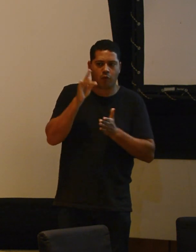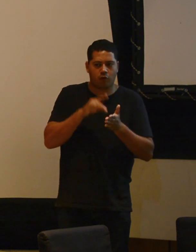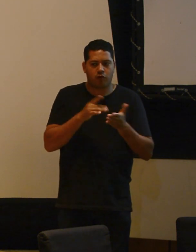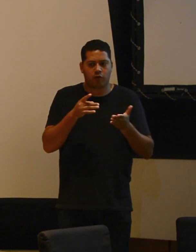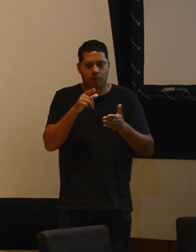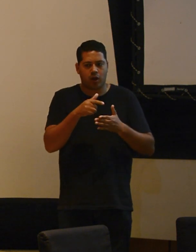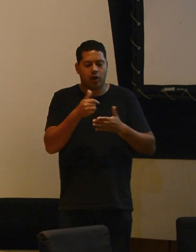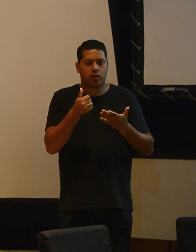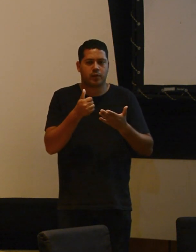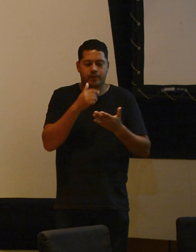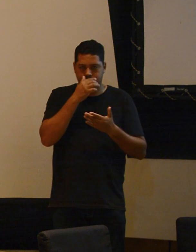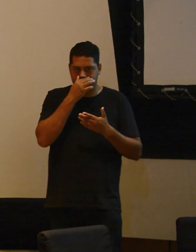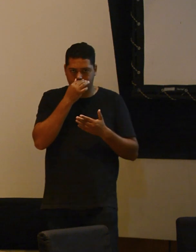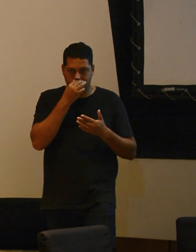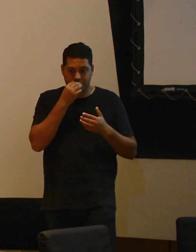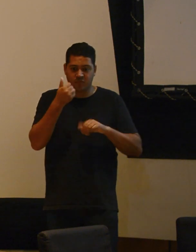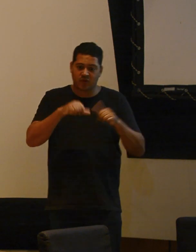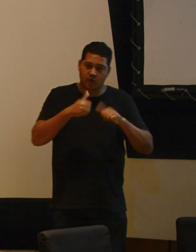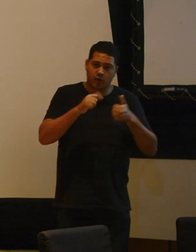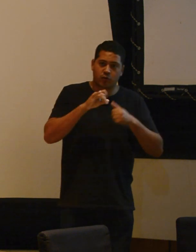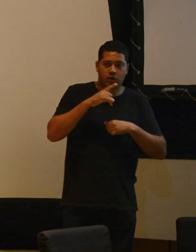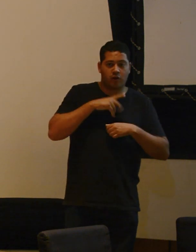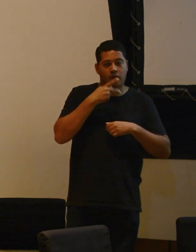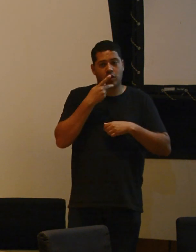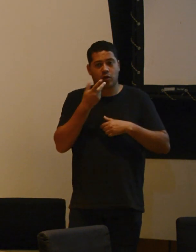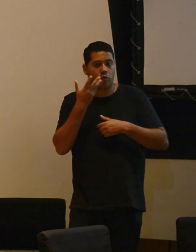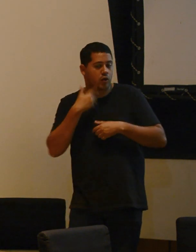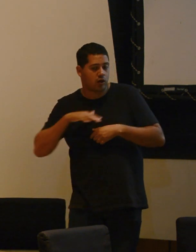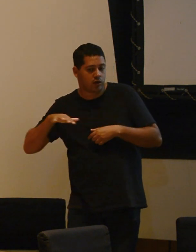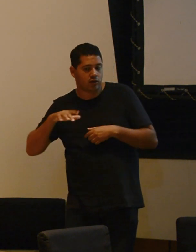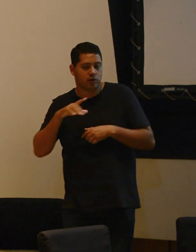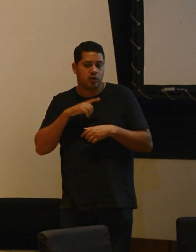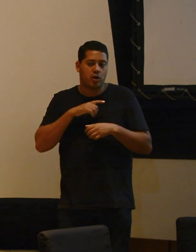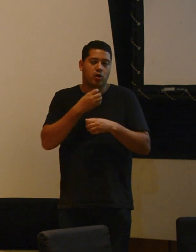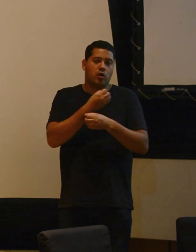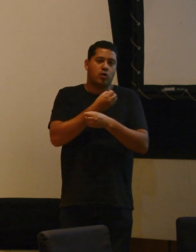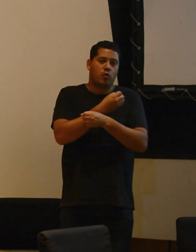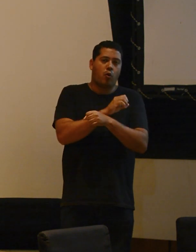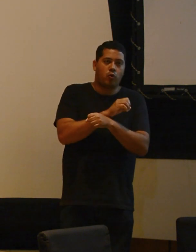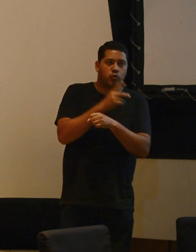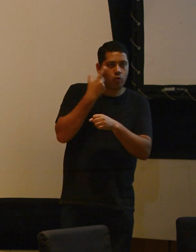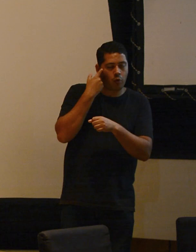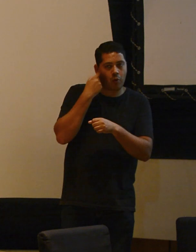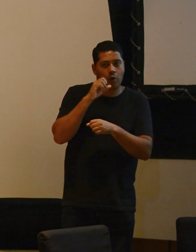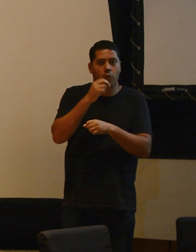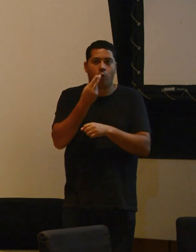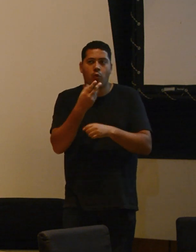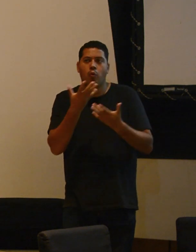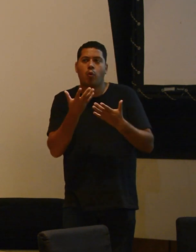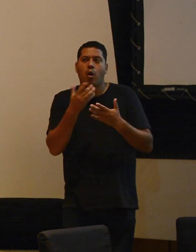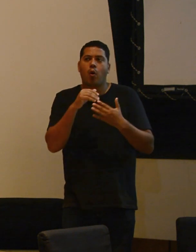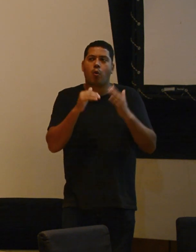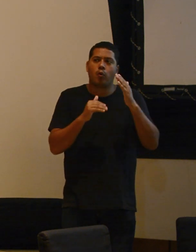com aquela avaliação se a gente está falando de uma criança que tem audição normal ou se tem perda auditiva e definir qual é o tipo, qual